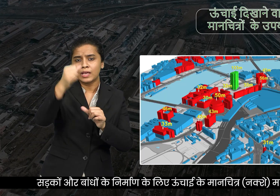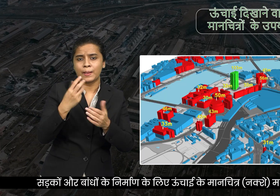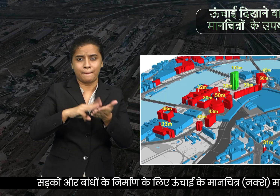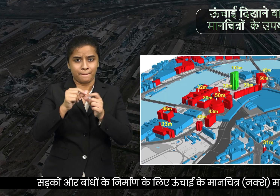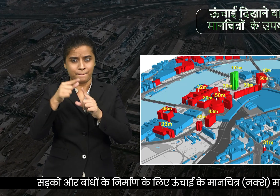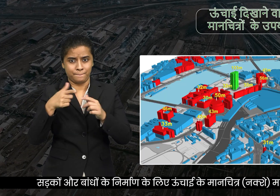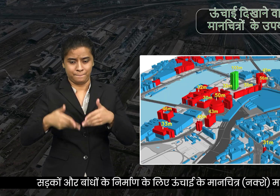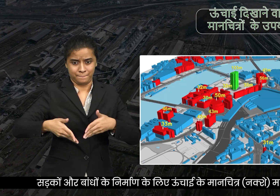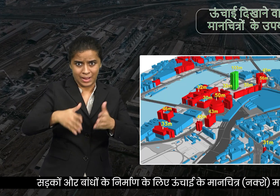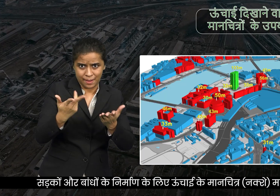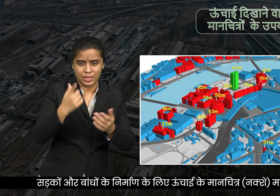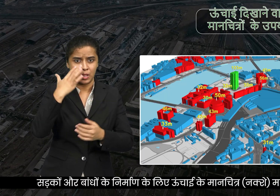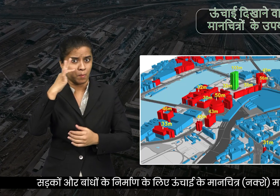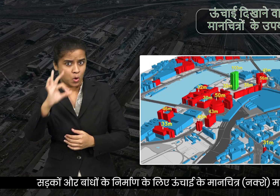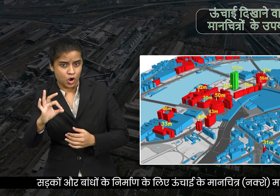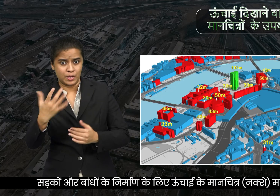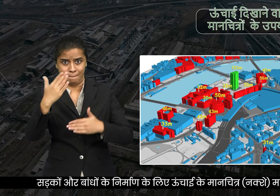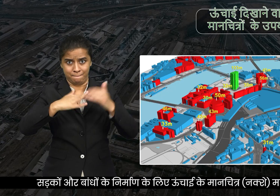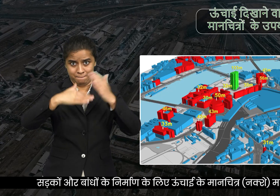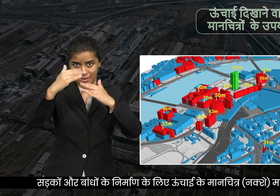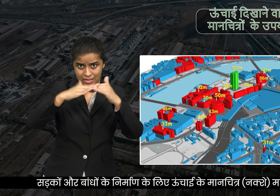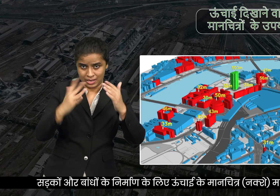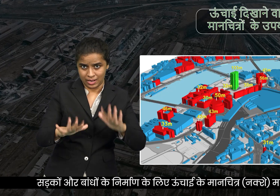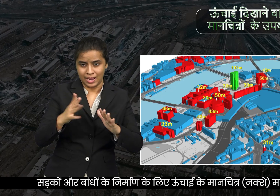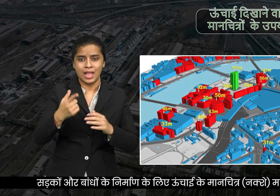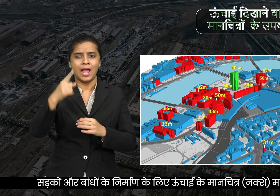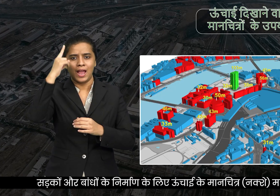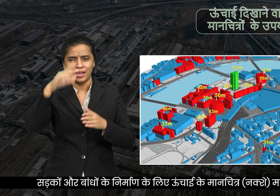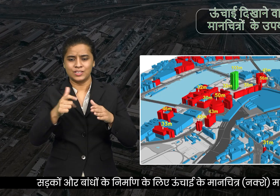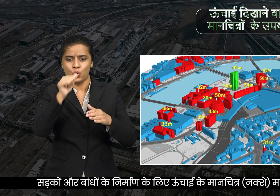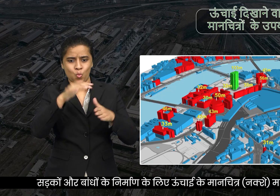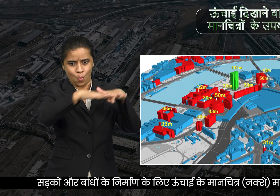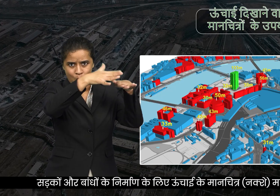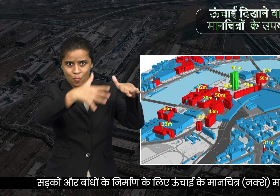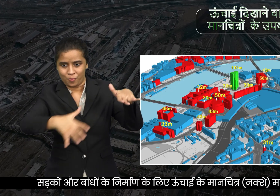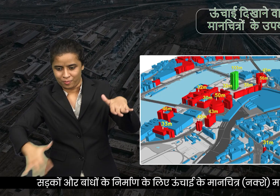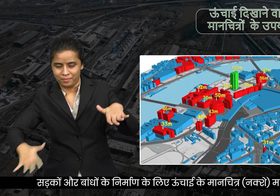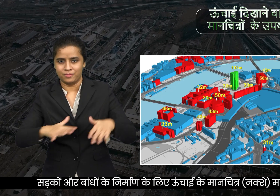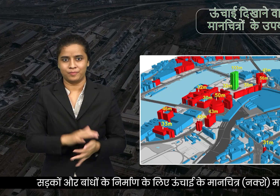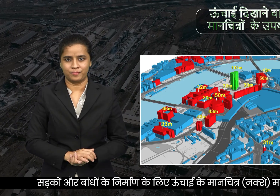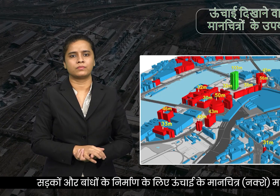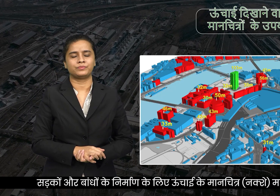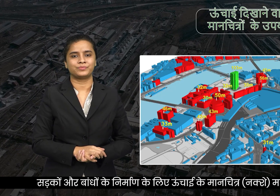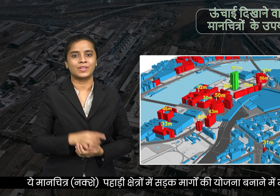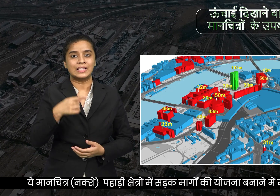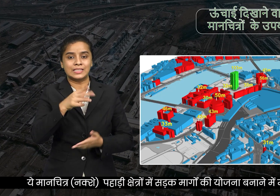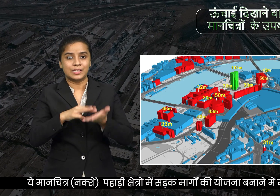सड़कों और बांधों के निर्माण के लिए ऊंचाई के मानचित्र या नक्शे महत्वपूर्ण हैं। यह